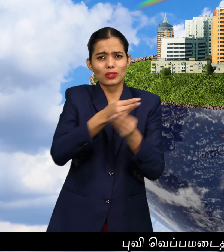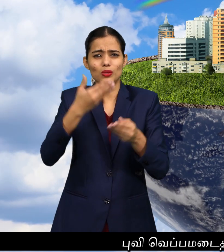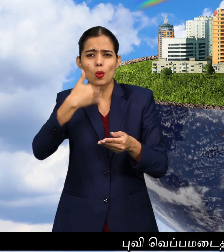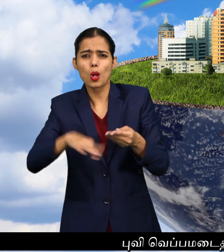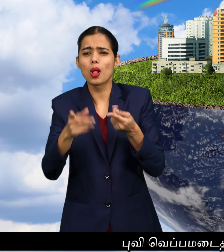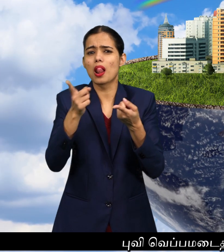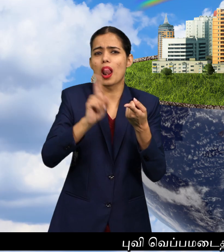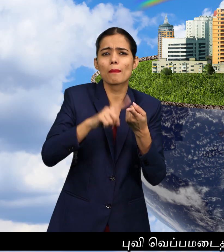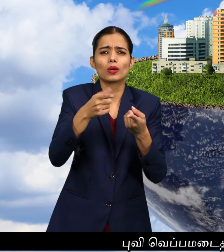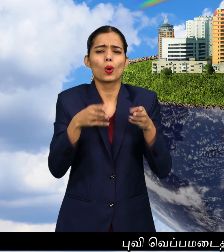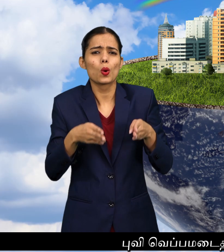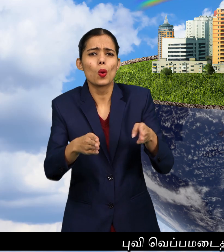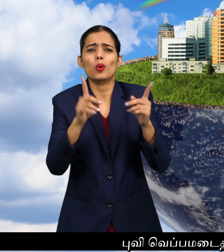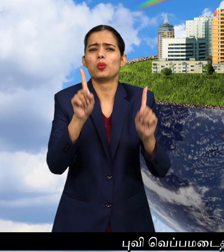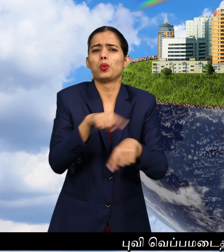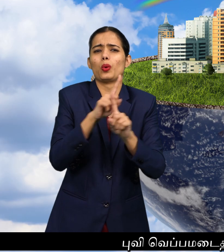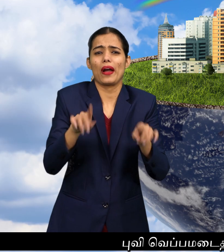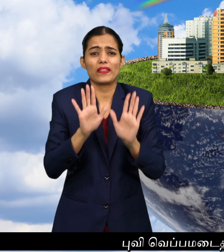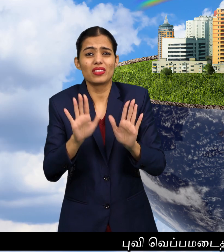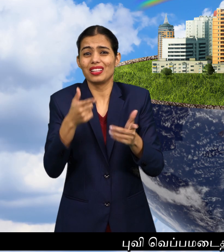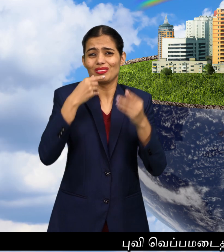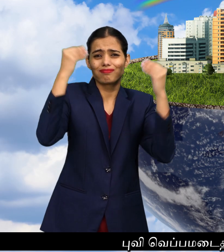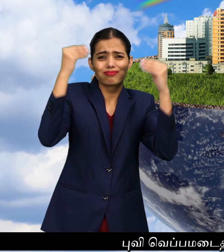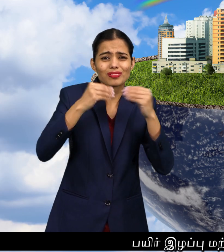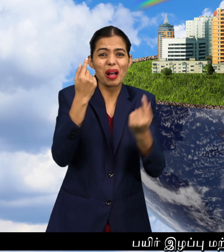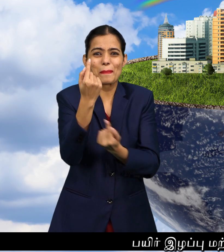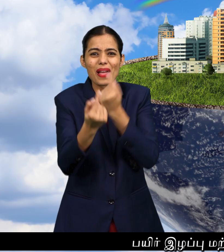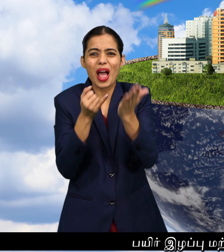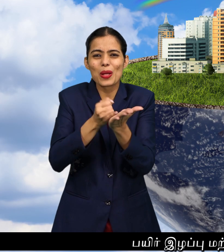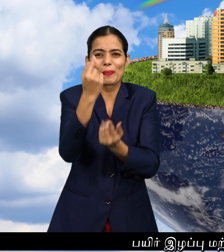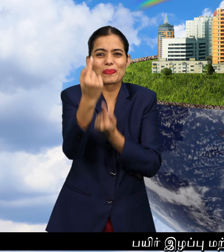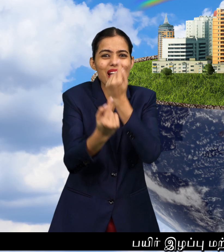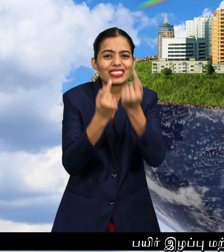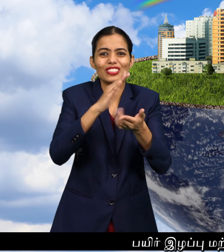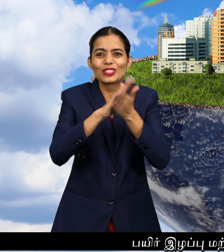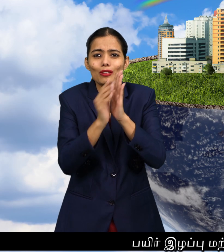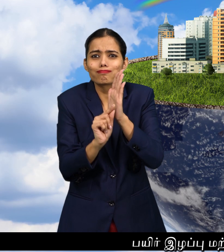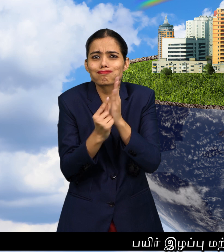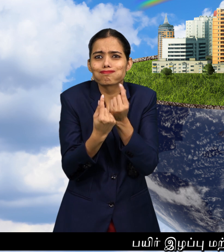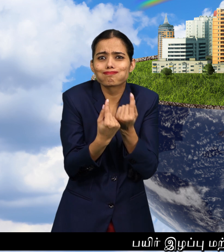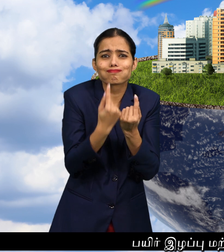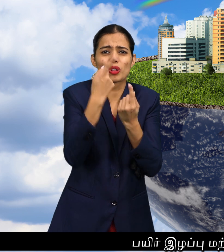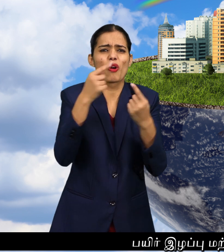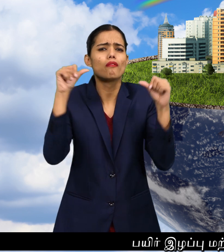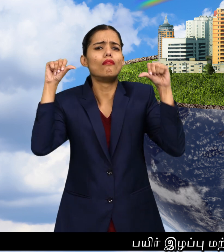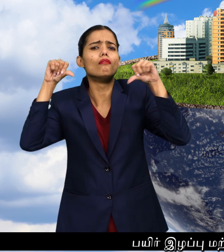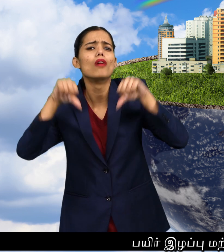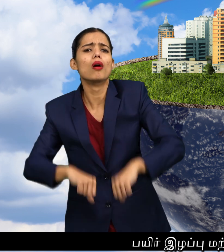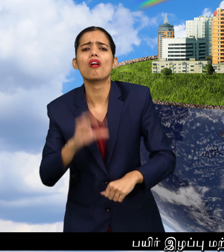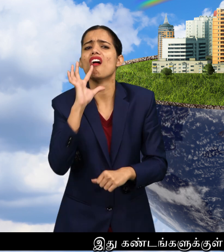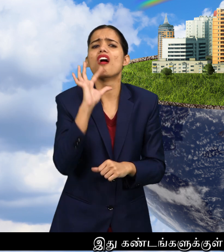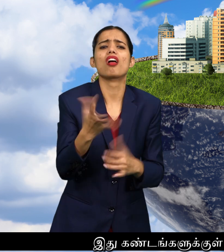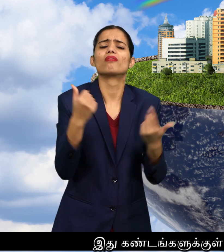புவி வெப்பமடைதல், ஒழுங்கற்ற மழைப்பொழிவு, பயிர் இழப்பு மற்றும் வறட்சியை